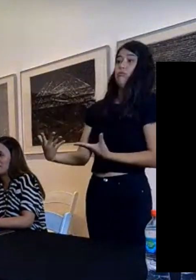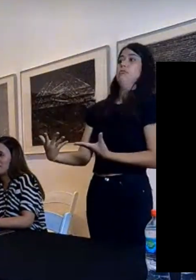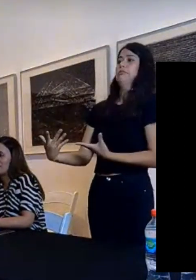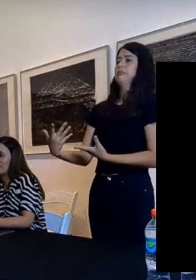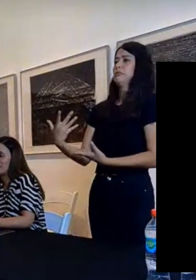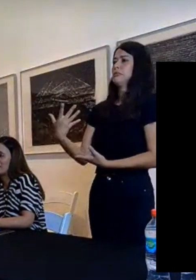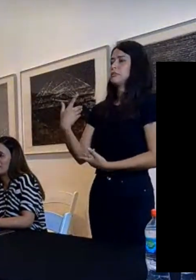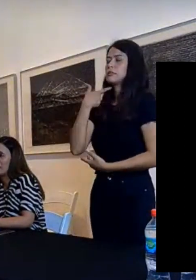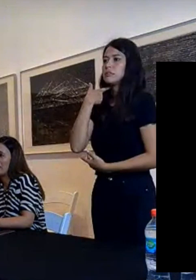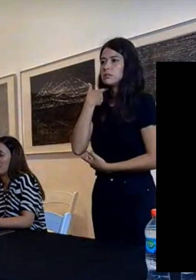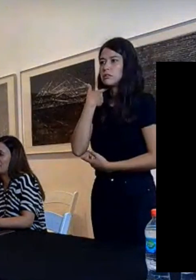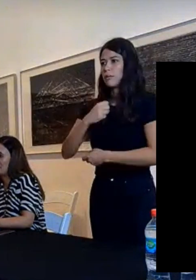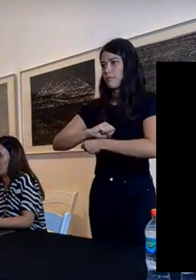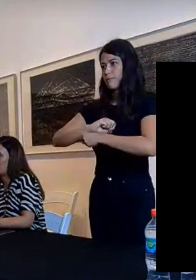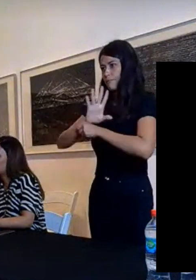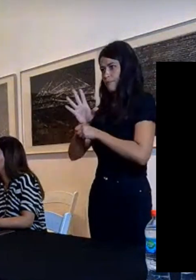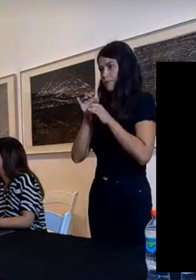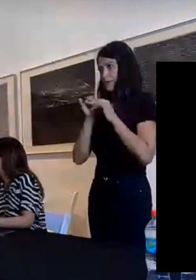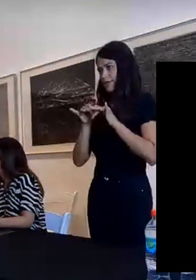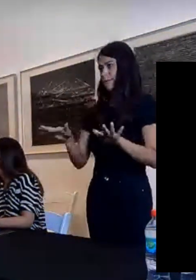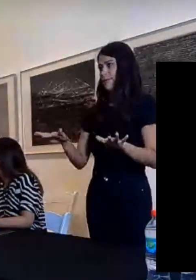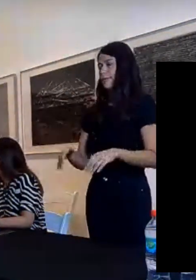inesperada la pandemia.